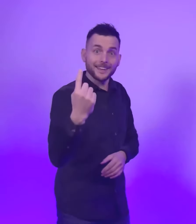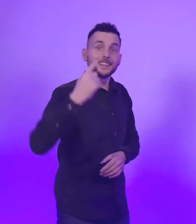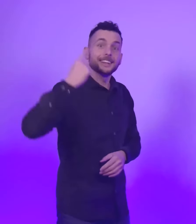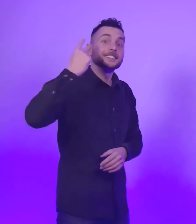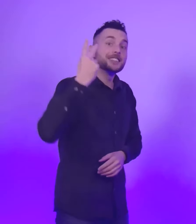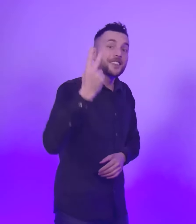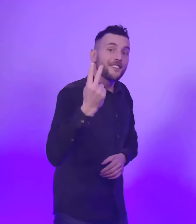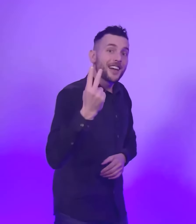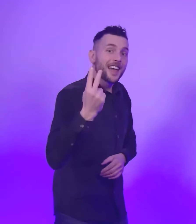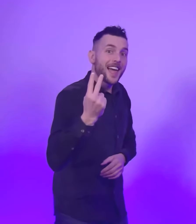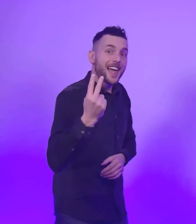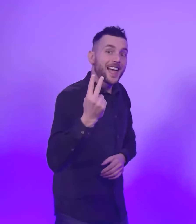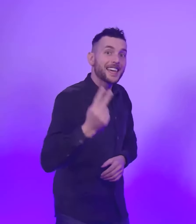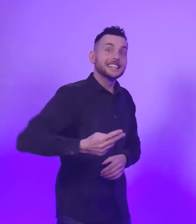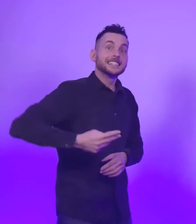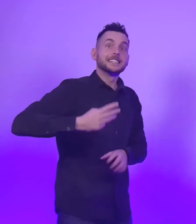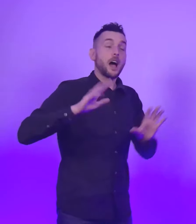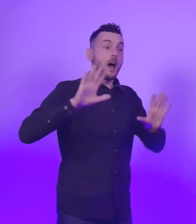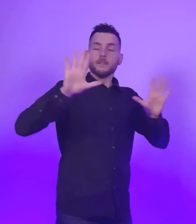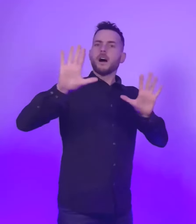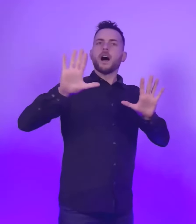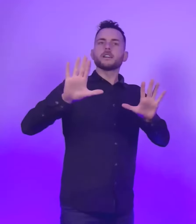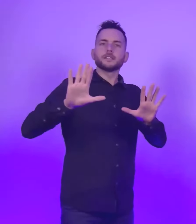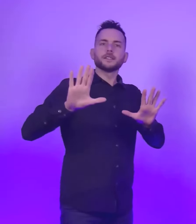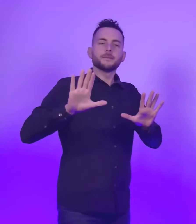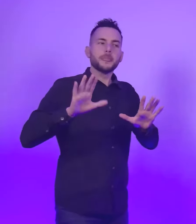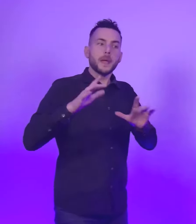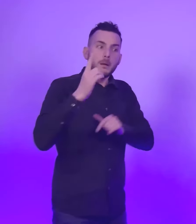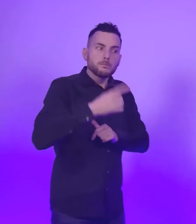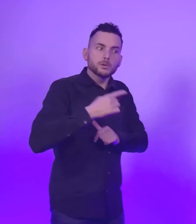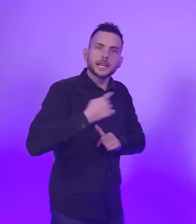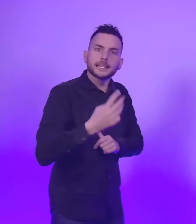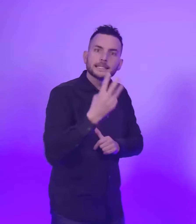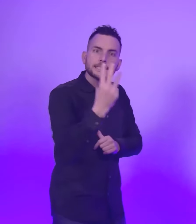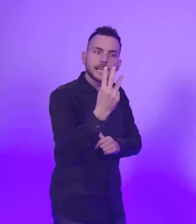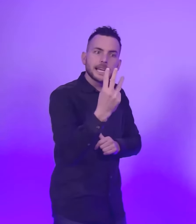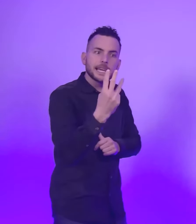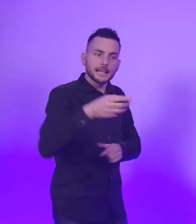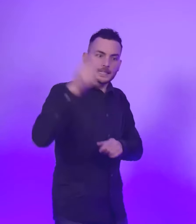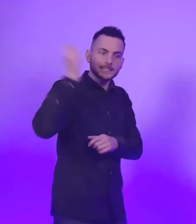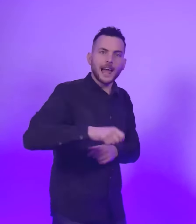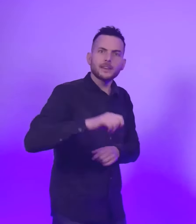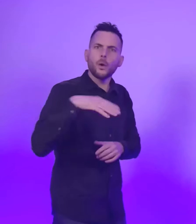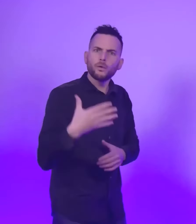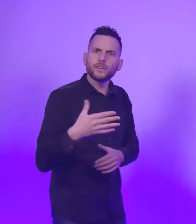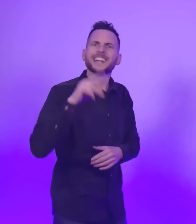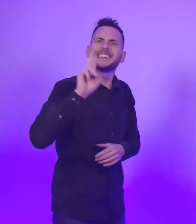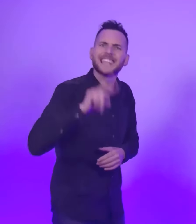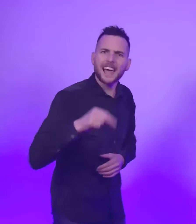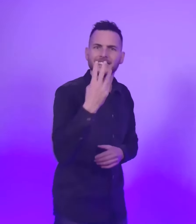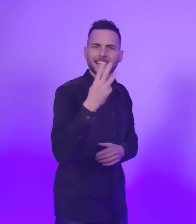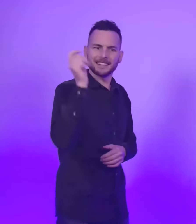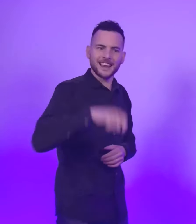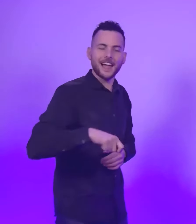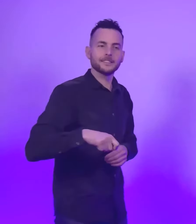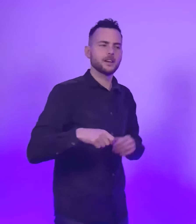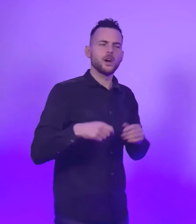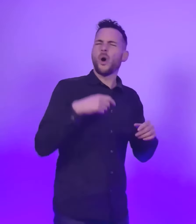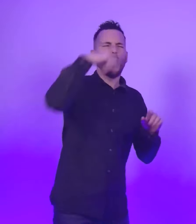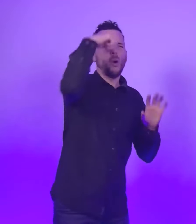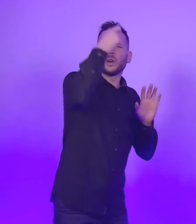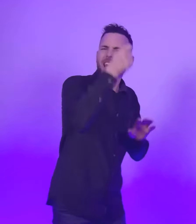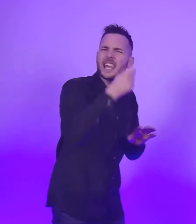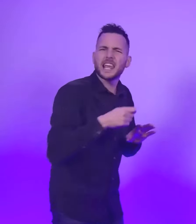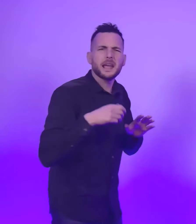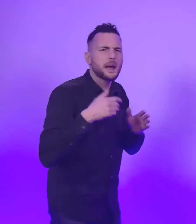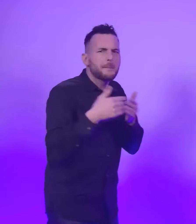1, 2... Oh, wacht even. Moet ik op 3 slaan of moet ik na 3 slaan? Olly, wat maak je nou uit? Sla